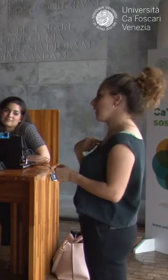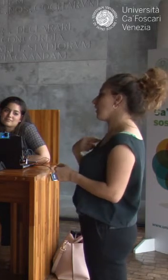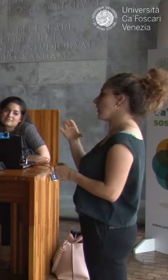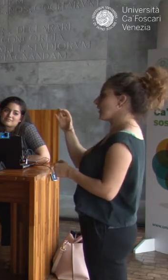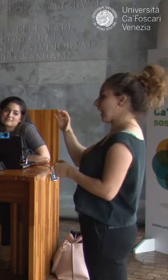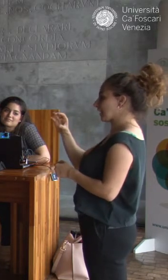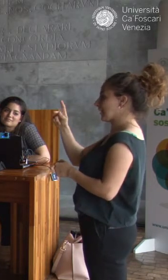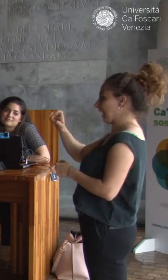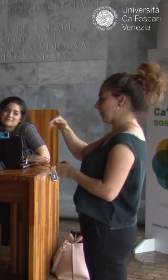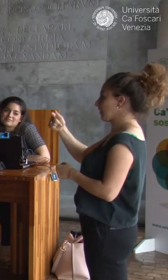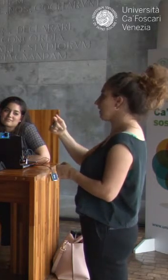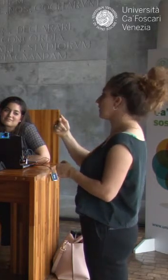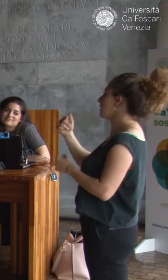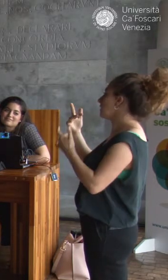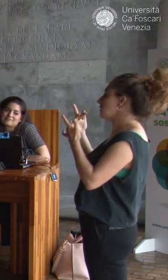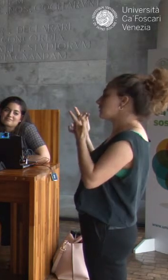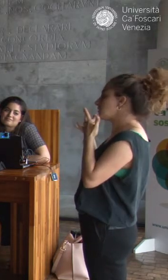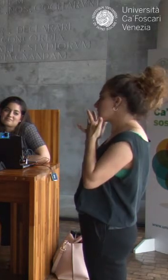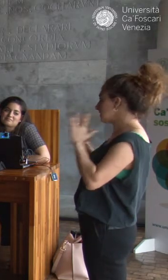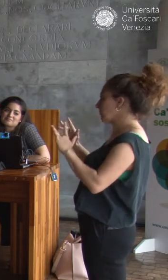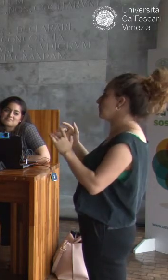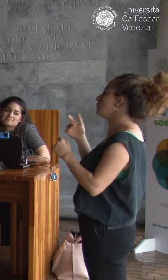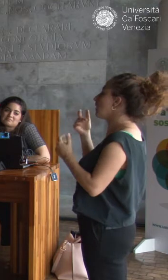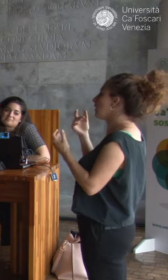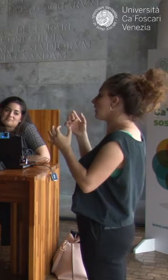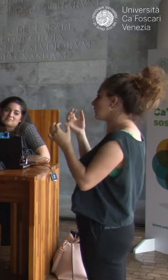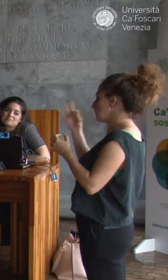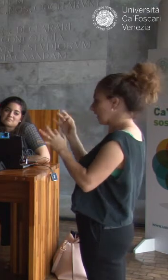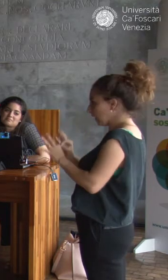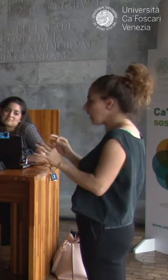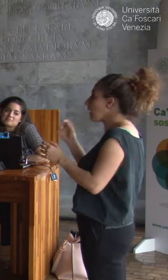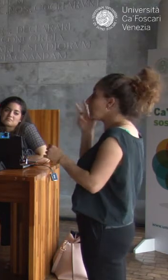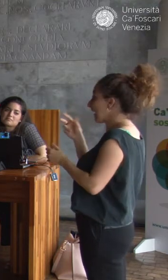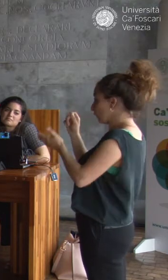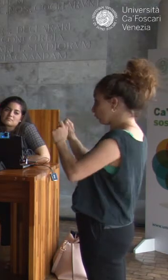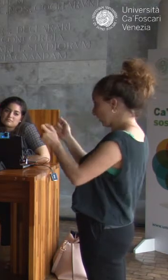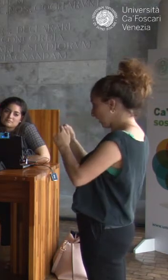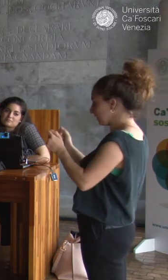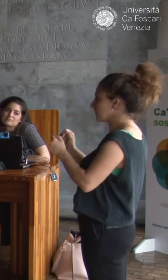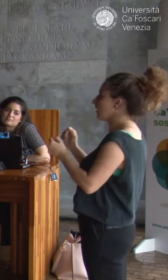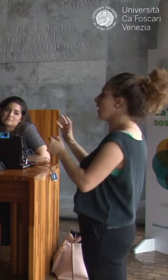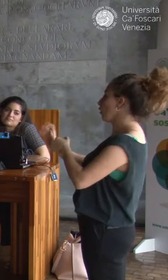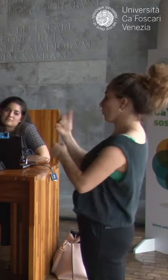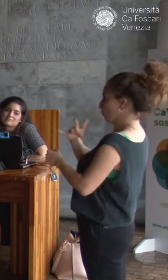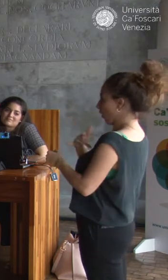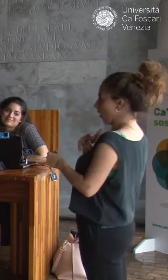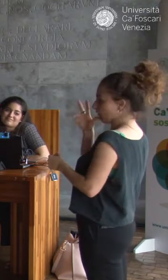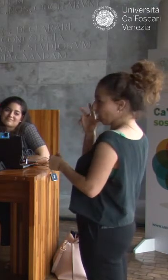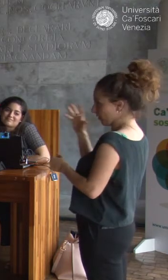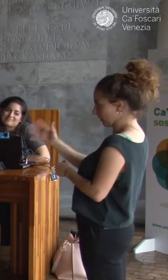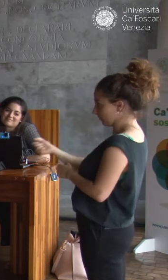Kent, che non ha nulla di speciale, ma è comunque un bravo giornalista che conquista il cuore di Lois Lane. I have no name.